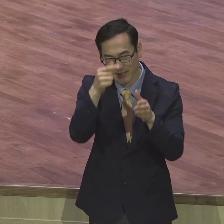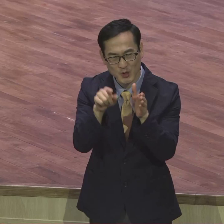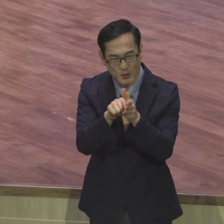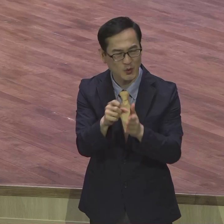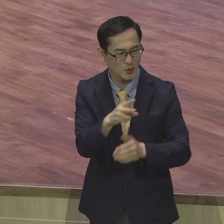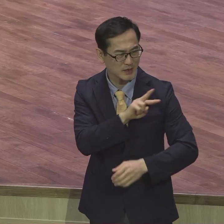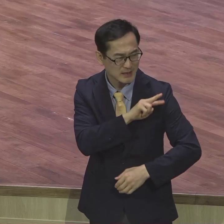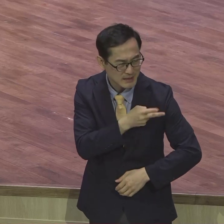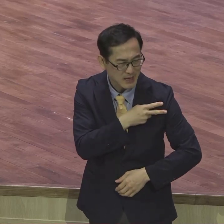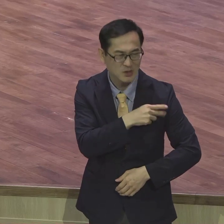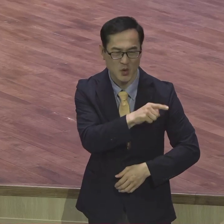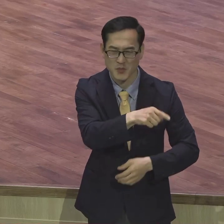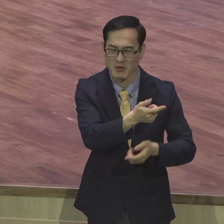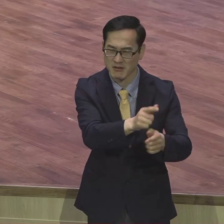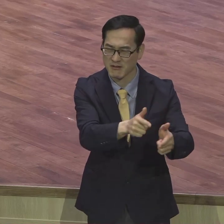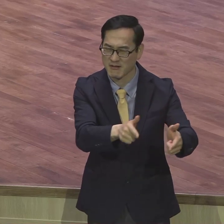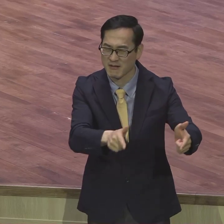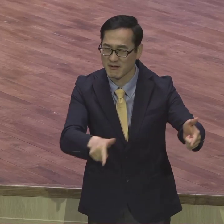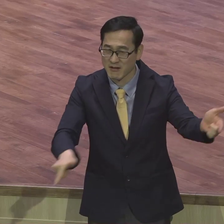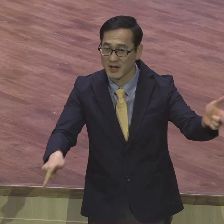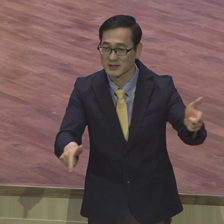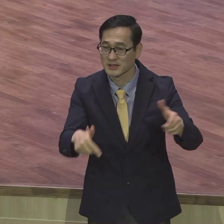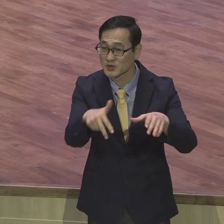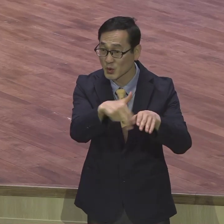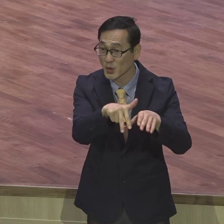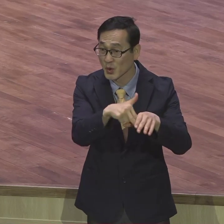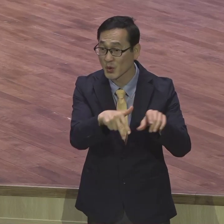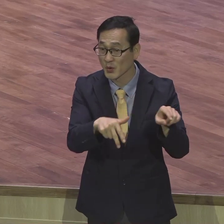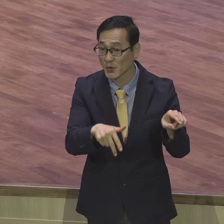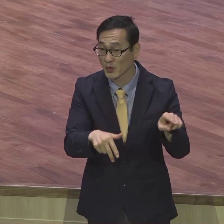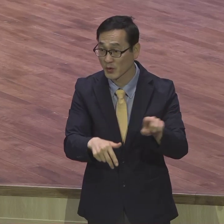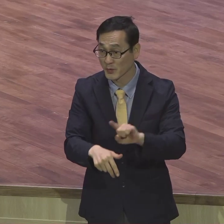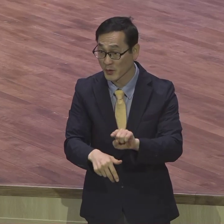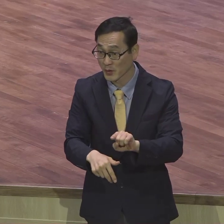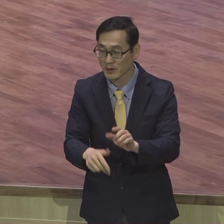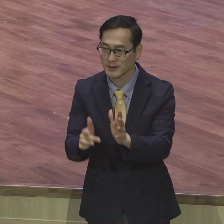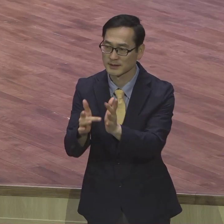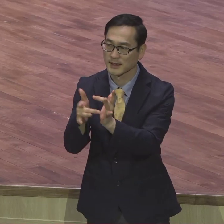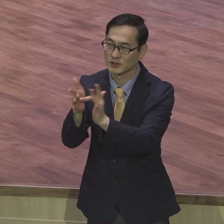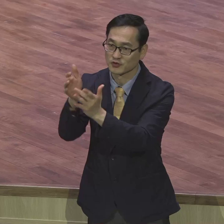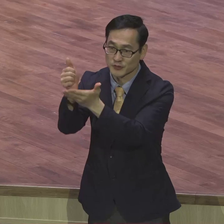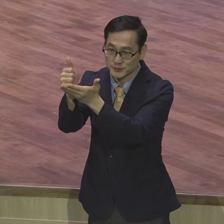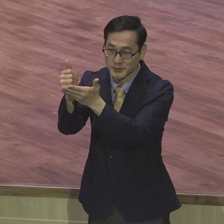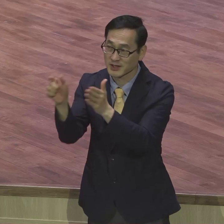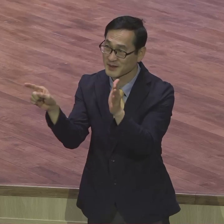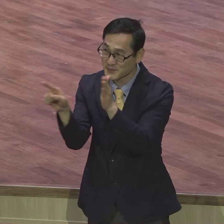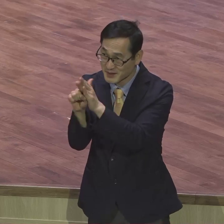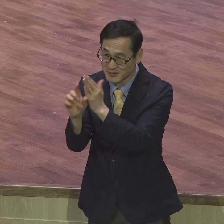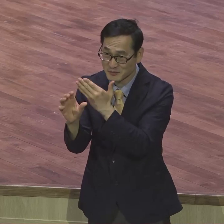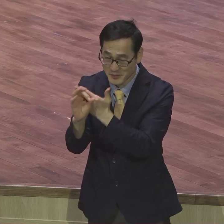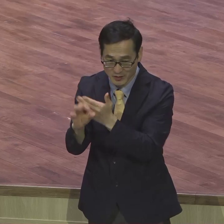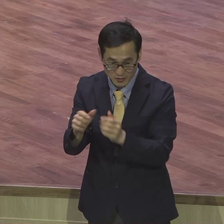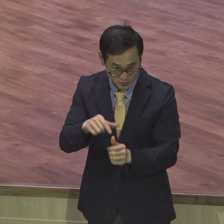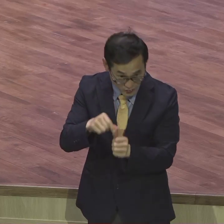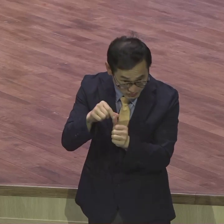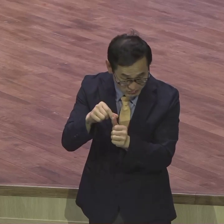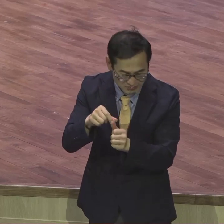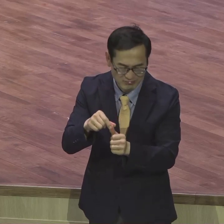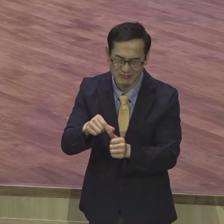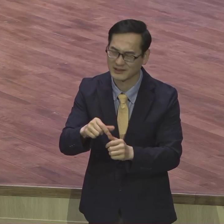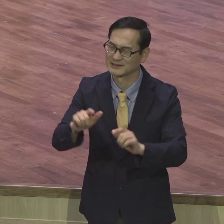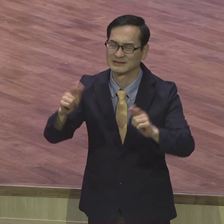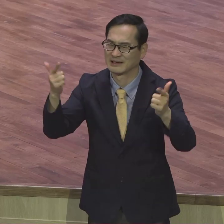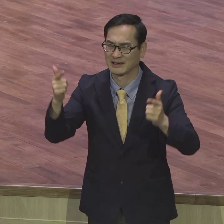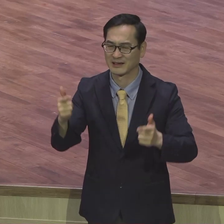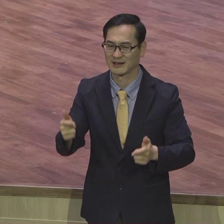안에 이단 종파들, 수많은 종파들이 그저 예수를 믿는다고 구원받는 것이 아니다. 그런